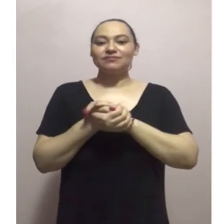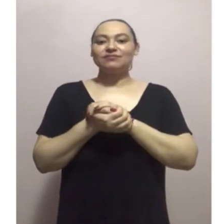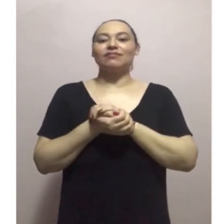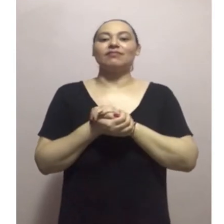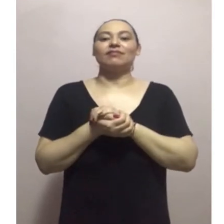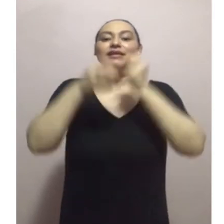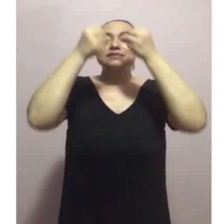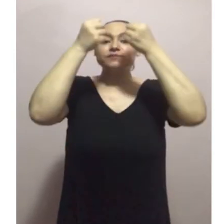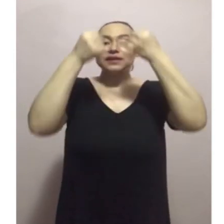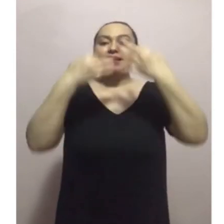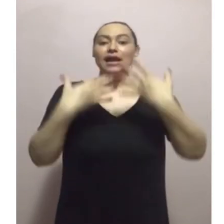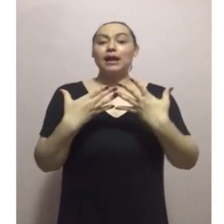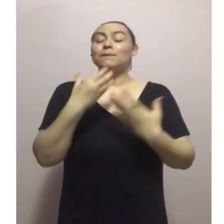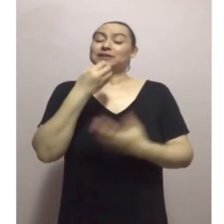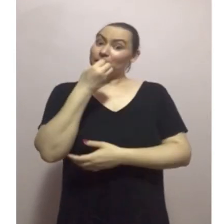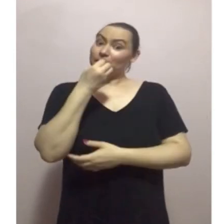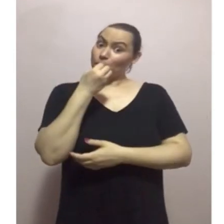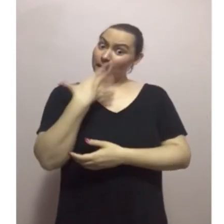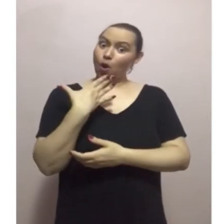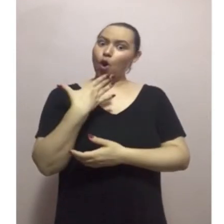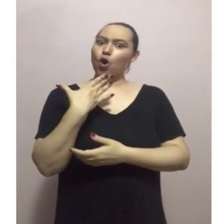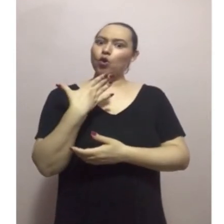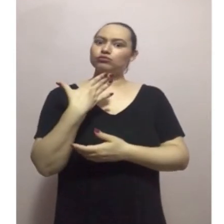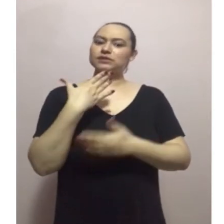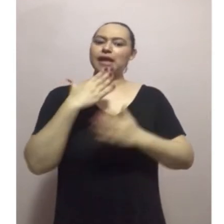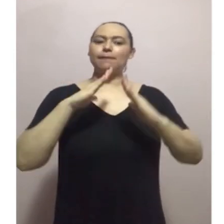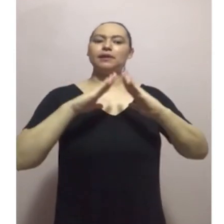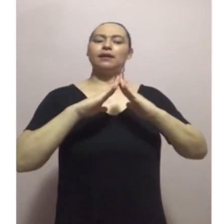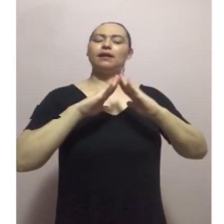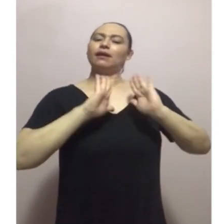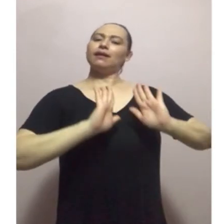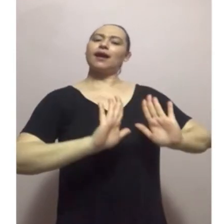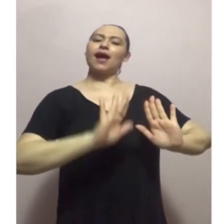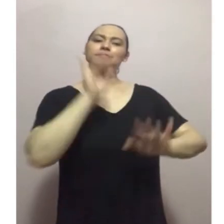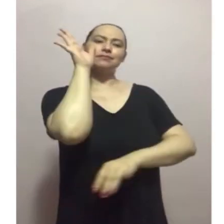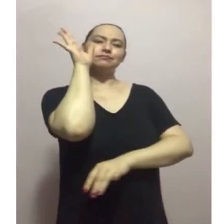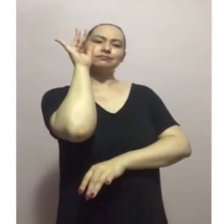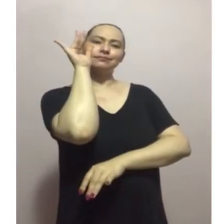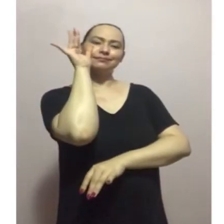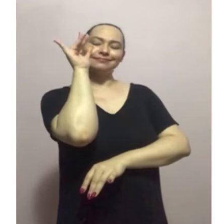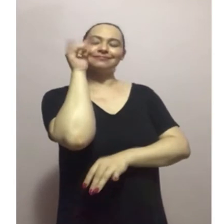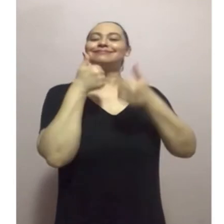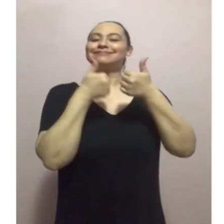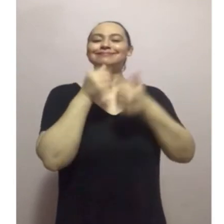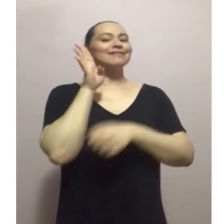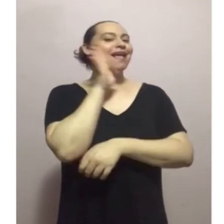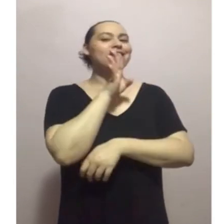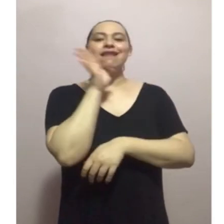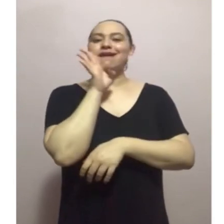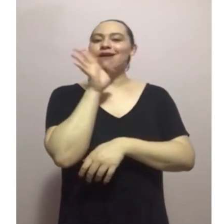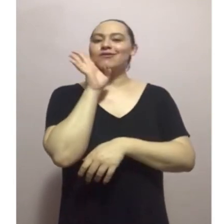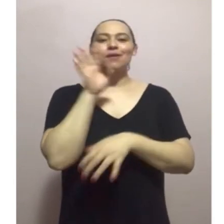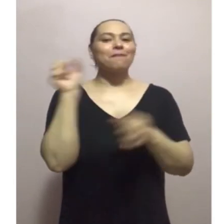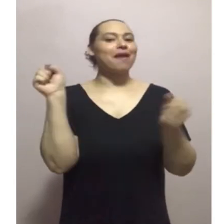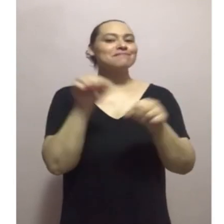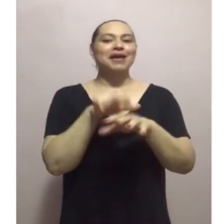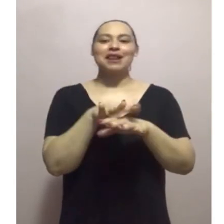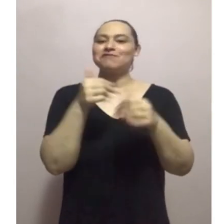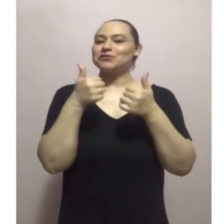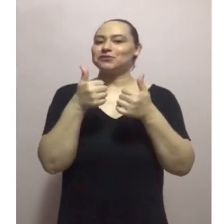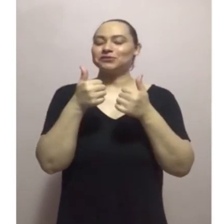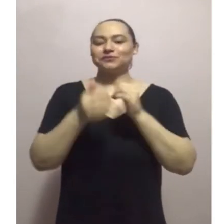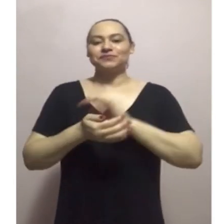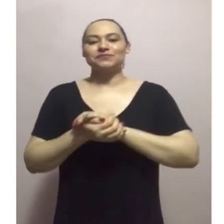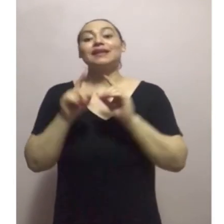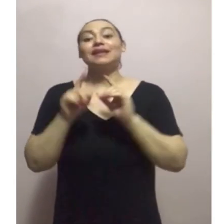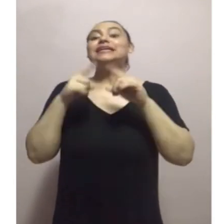teatro, mas também o como é bom ver em casa, né? uhum, uhum. Daí eu vou te contar um Então, é pouquinho